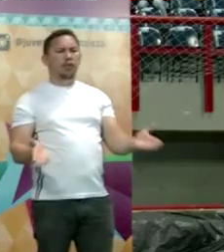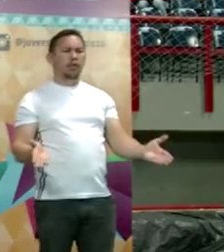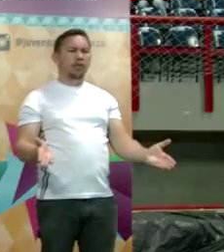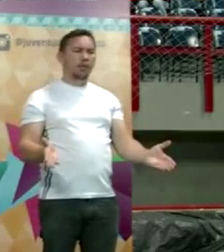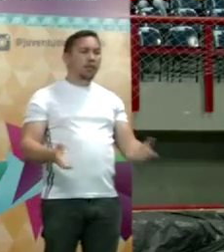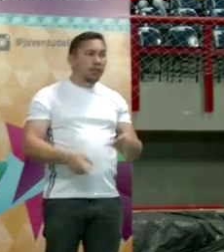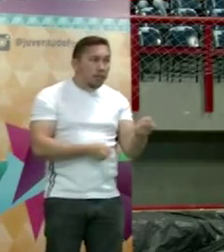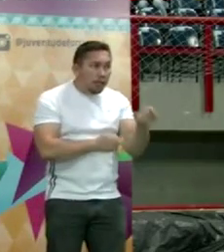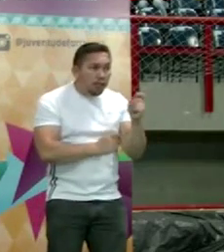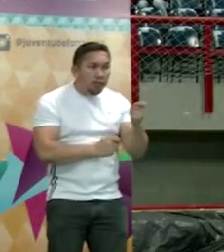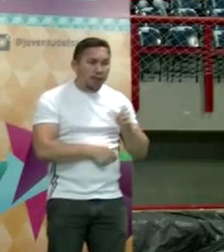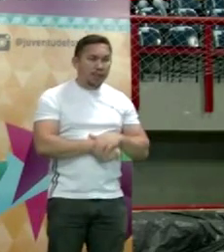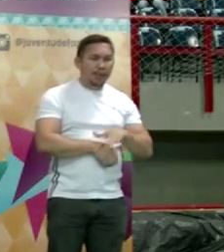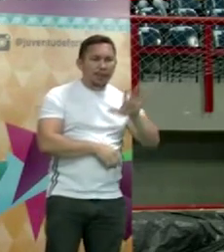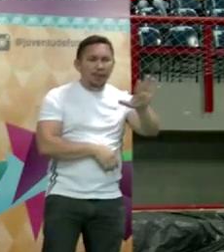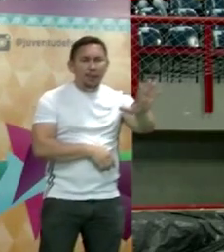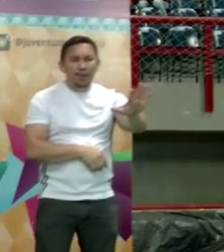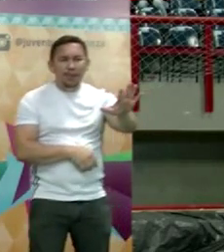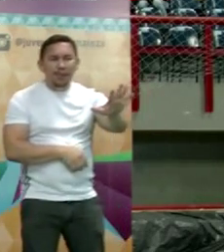não pesque não.